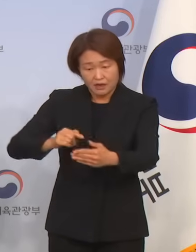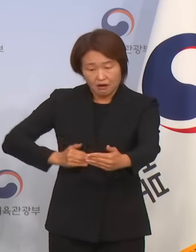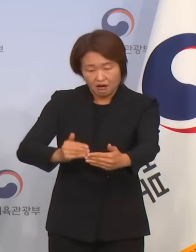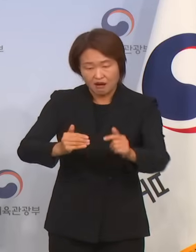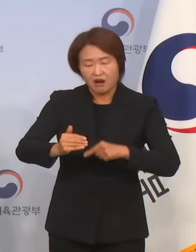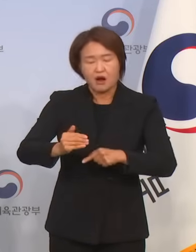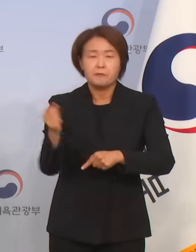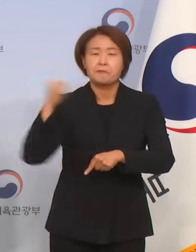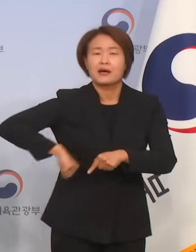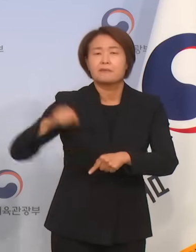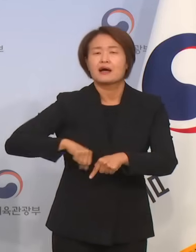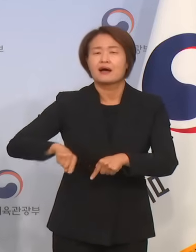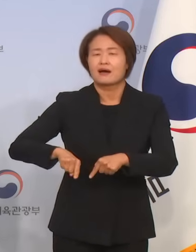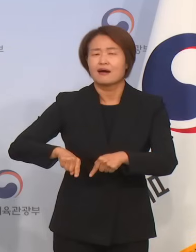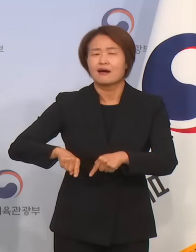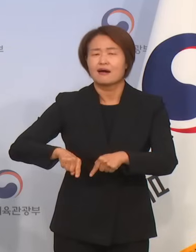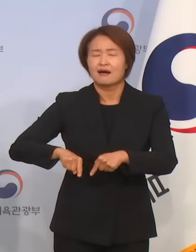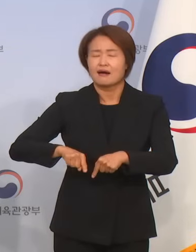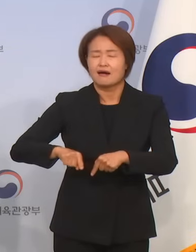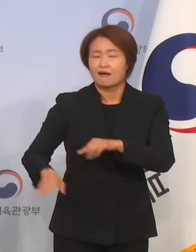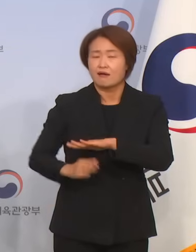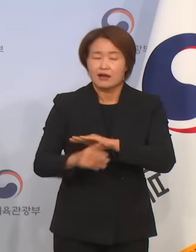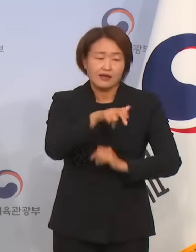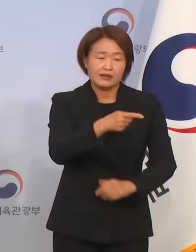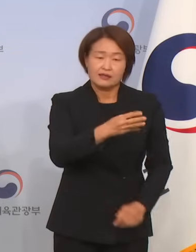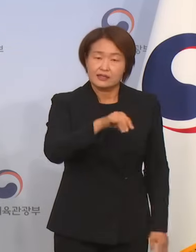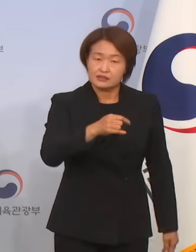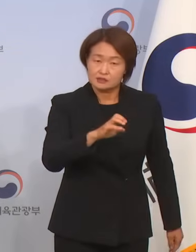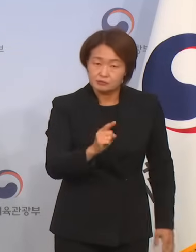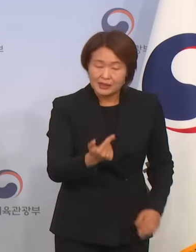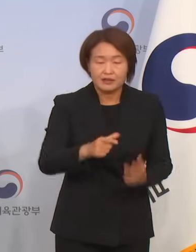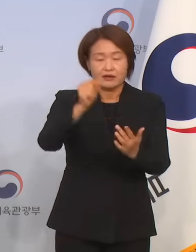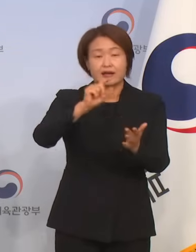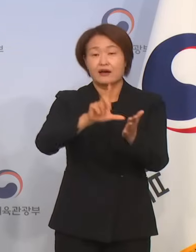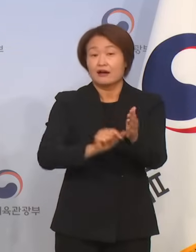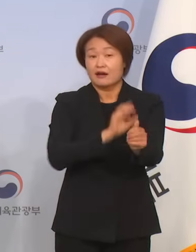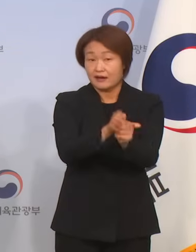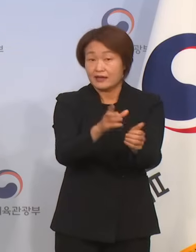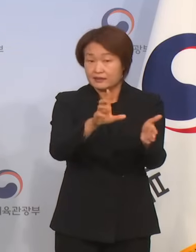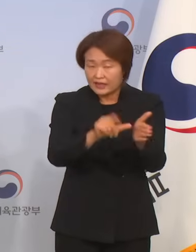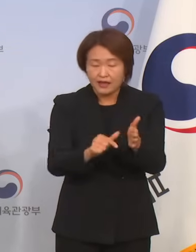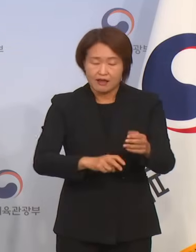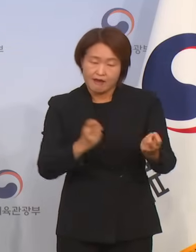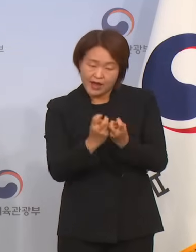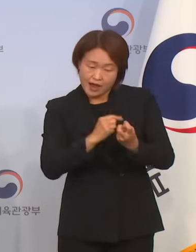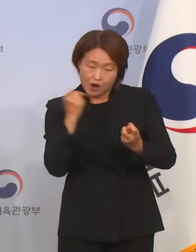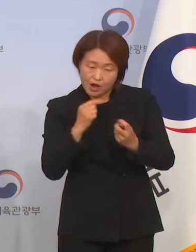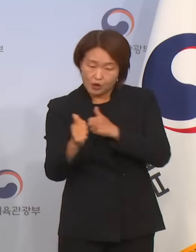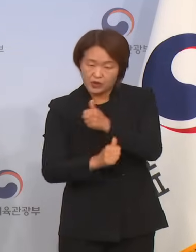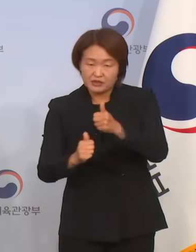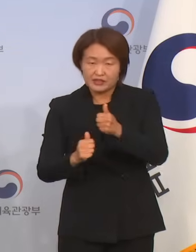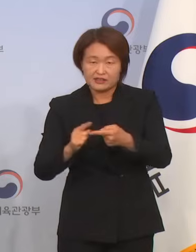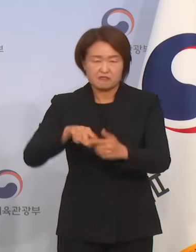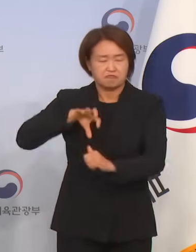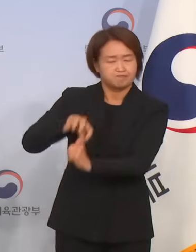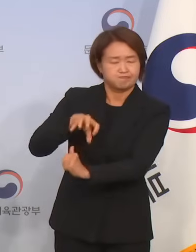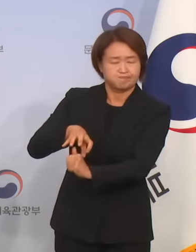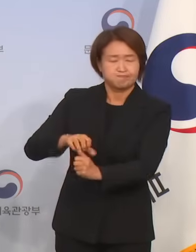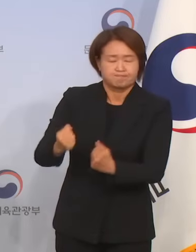않았습니다. 축구협회는 클린스만 감독을 선임할 때 전력강화위원회를 무력화시키고